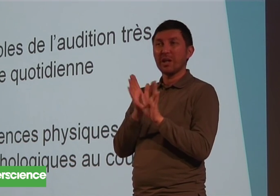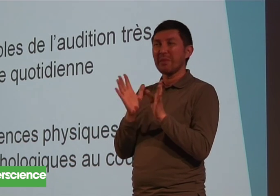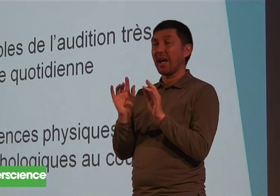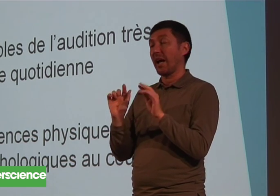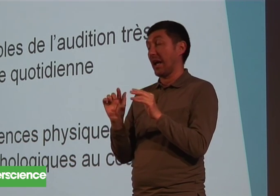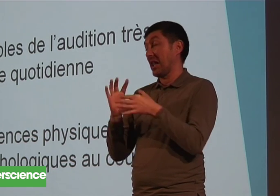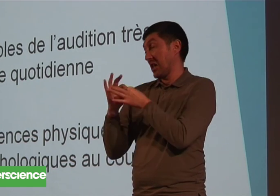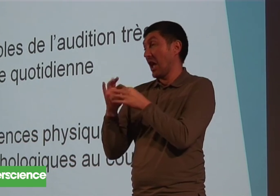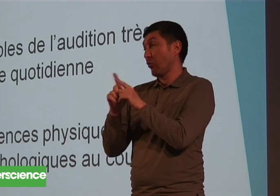suicidaires.